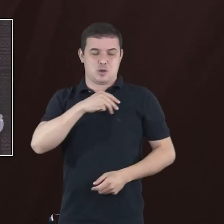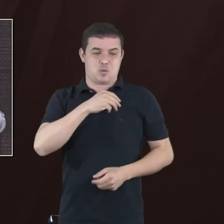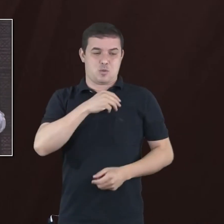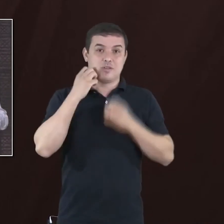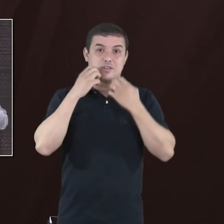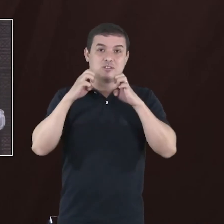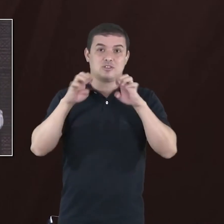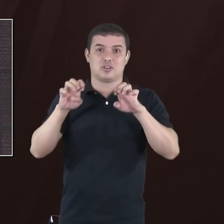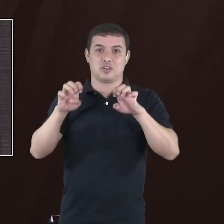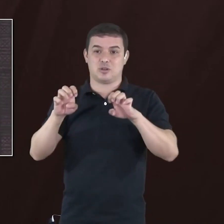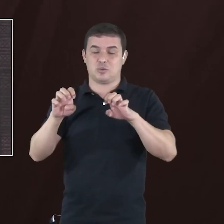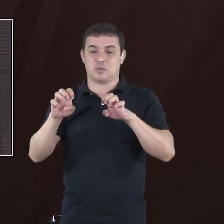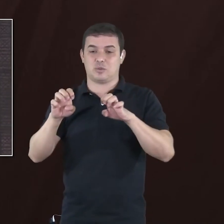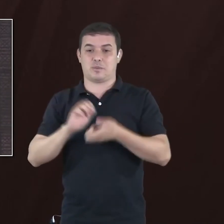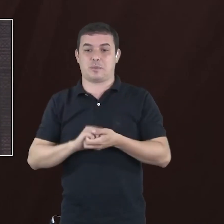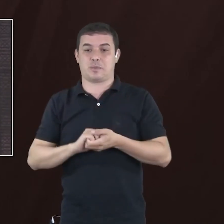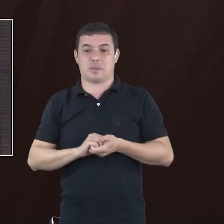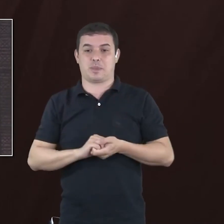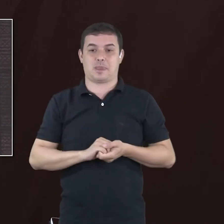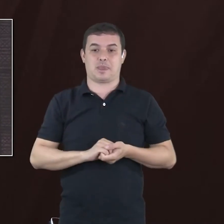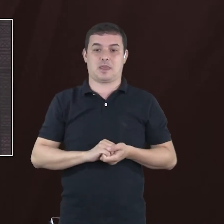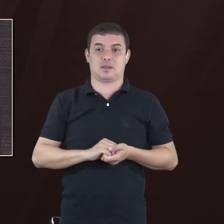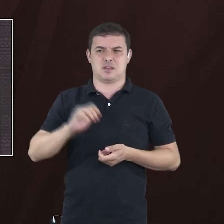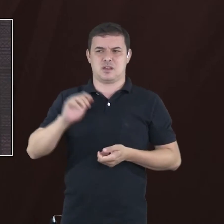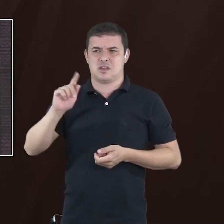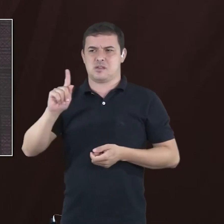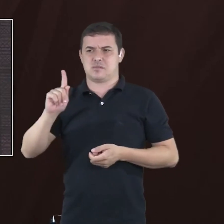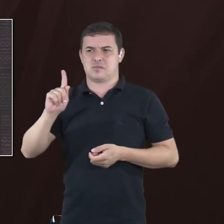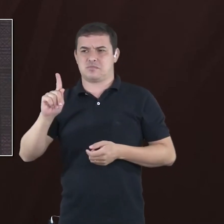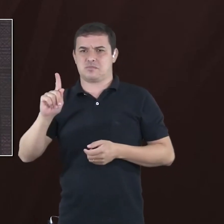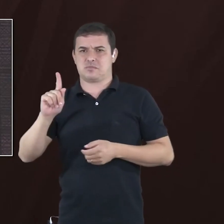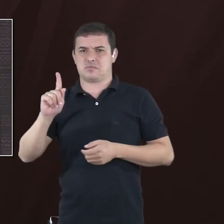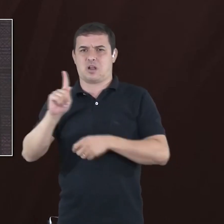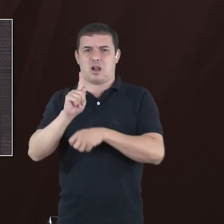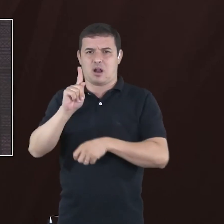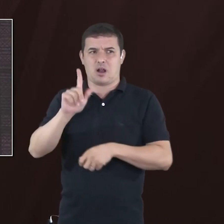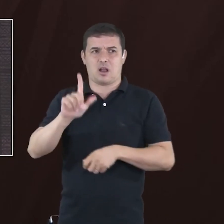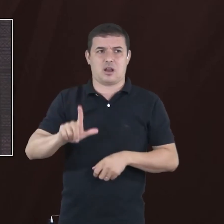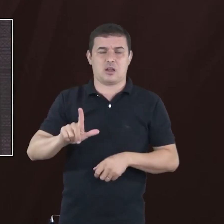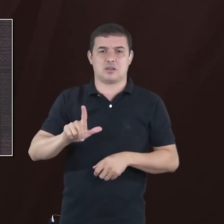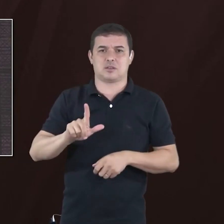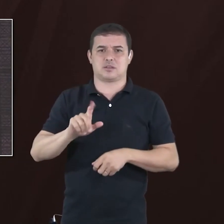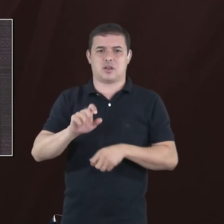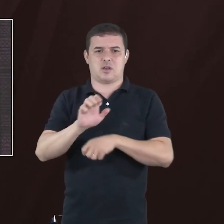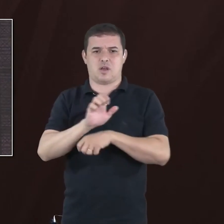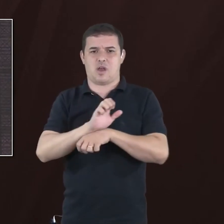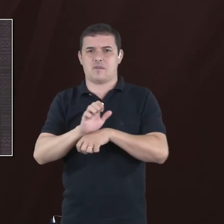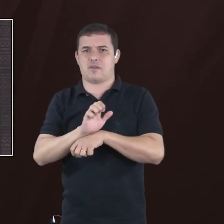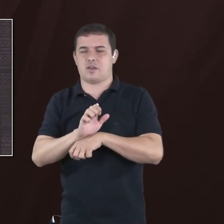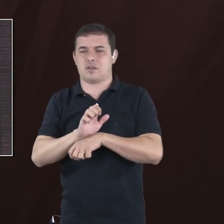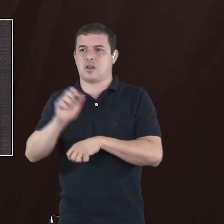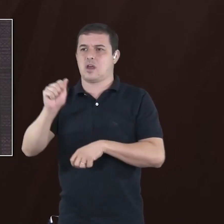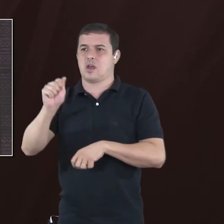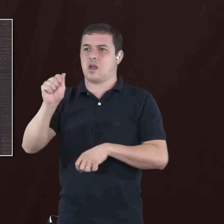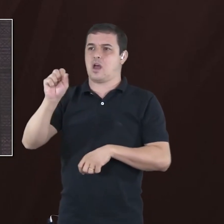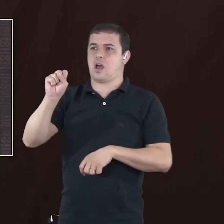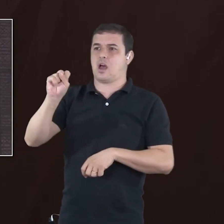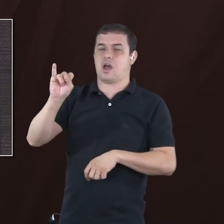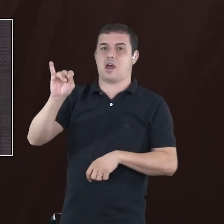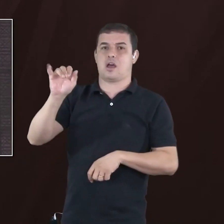só foi para Galácia, foi para Cilícia, Galácia, foi para Ásia e foi